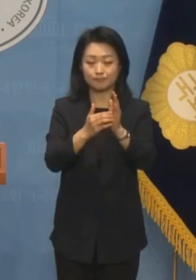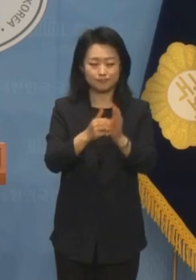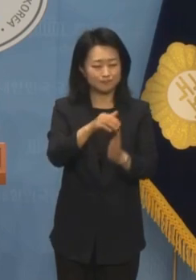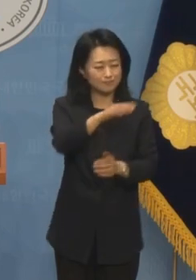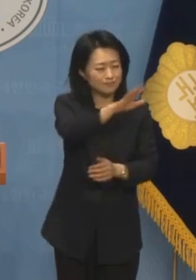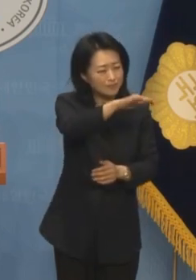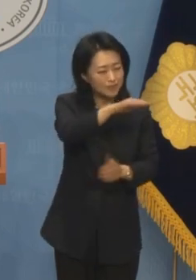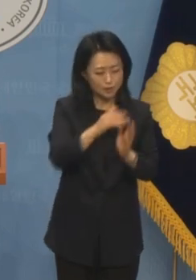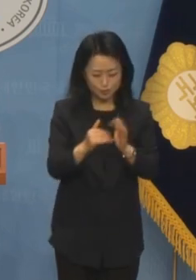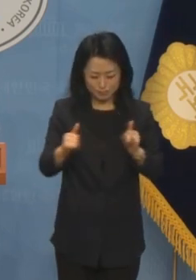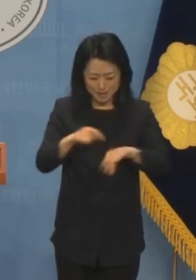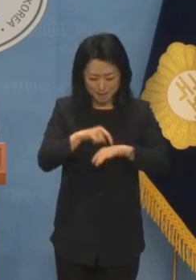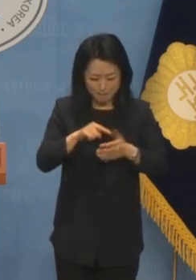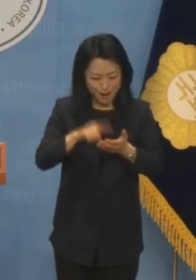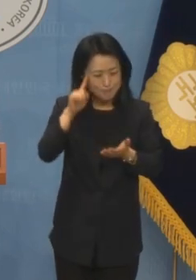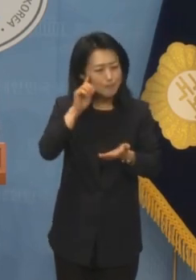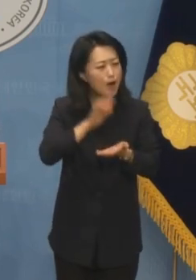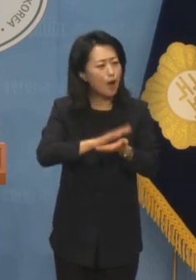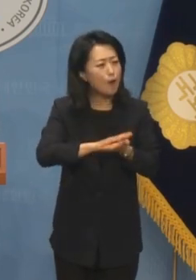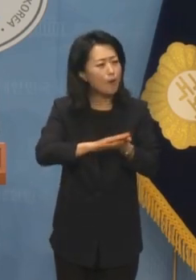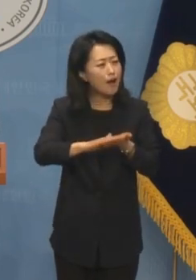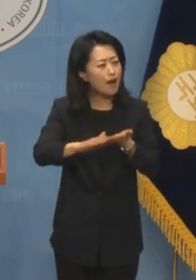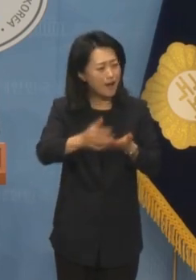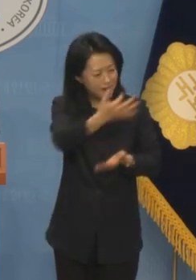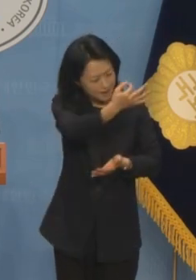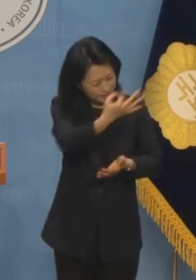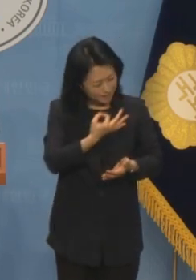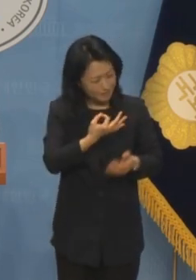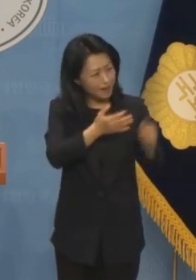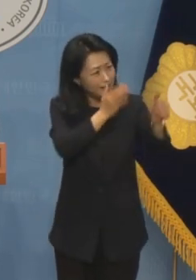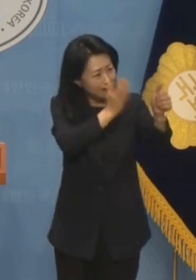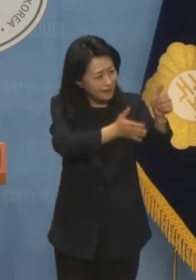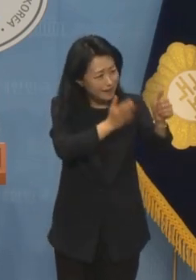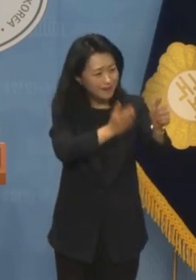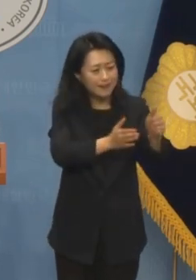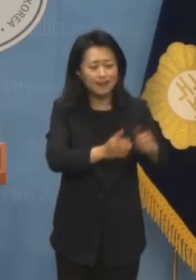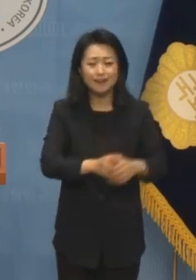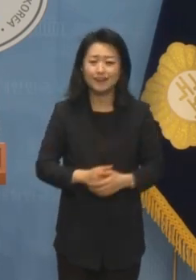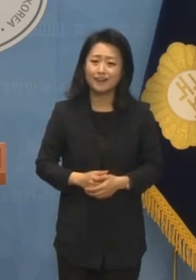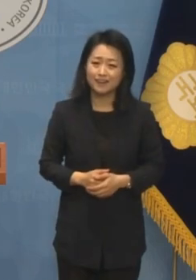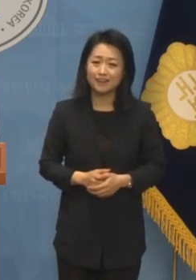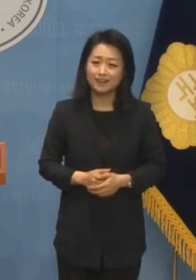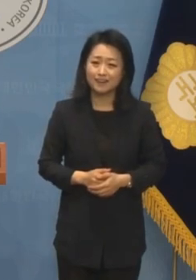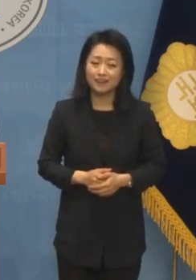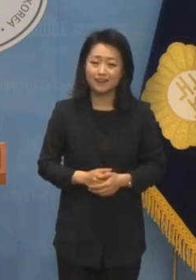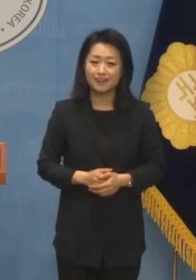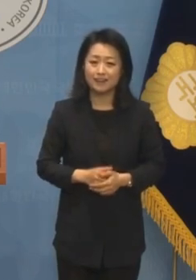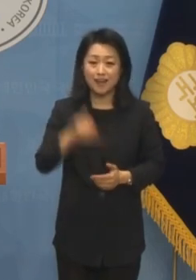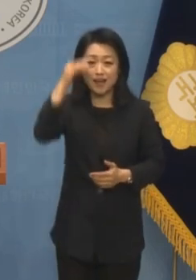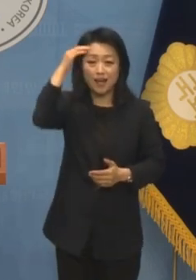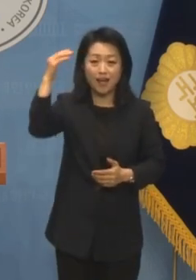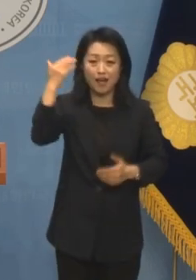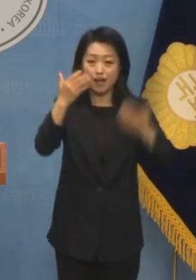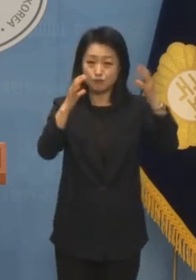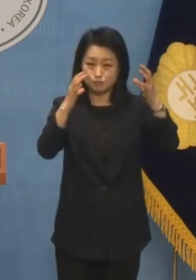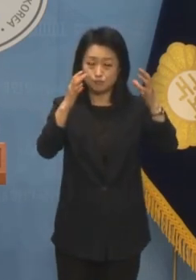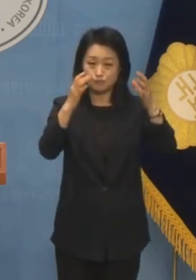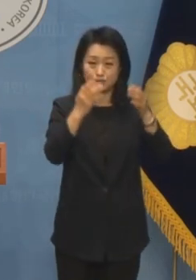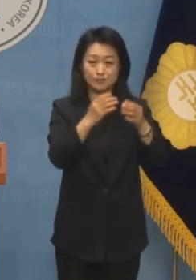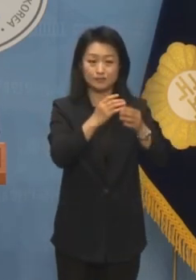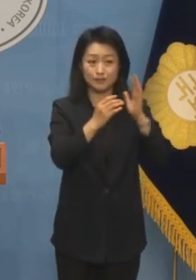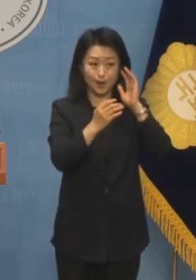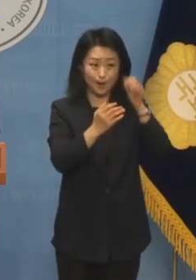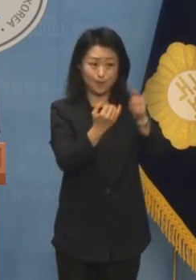국민들의 마음속 평화부터 살펴봐야 마땅한 일 아닙니까? 한 나라의 대통령